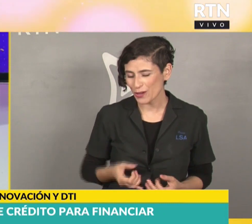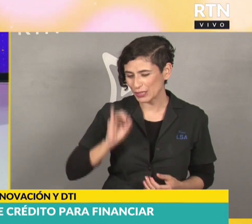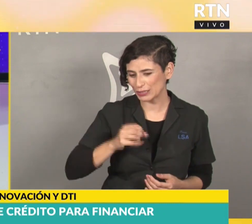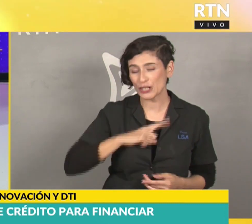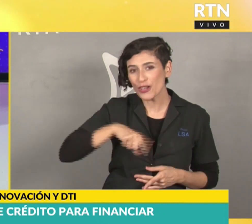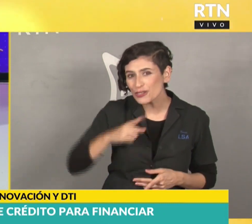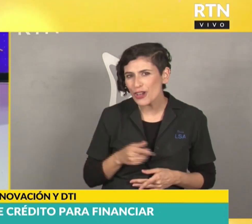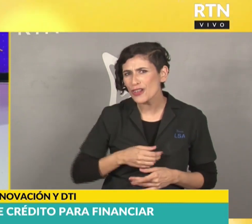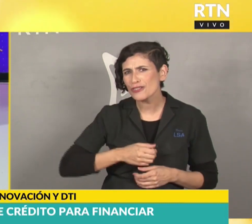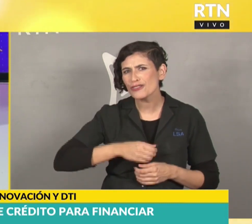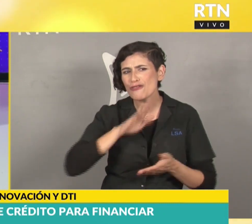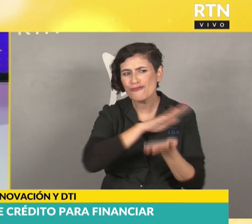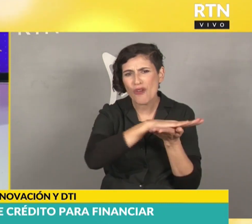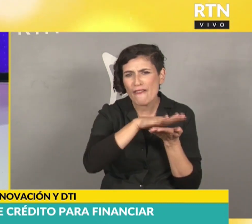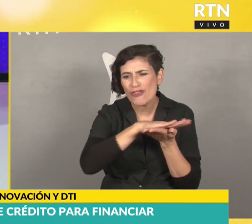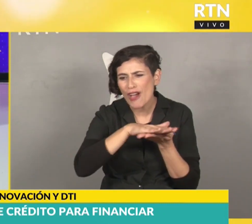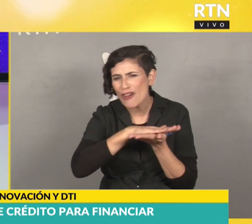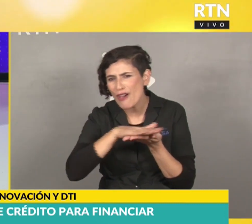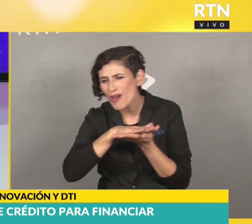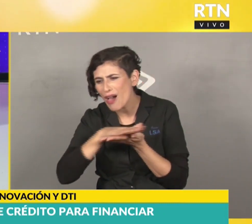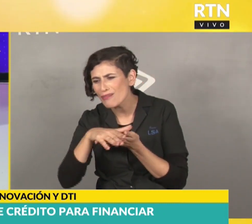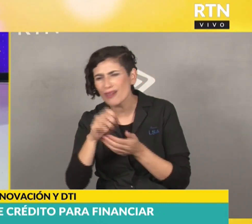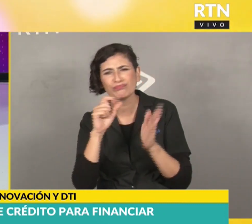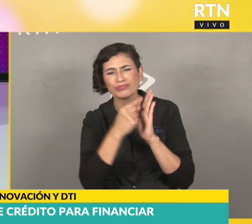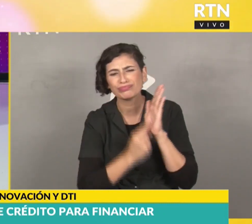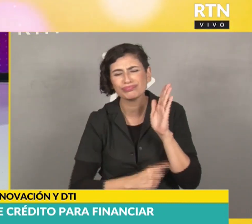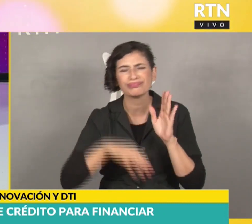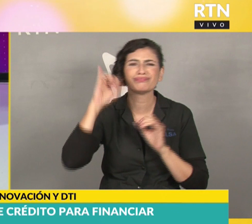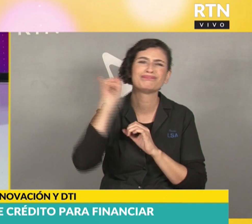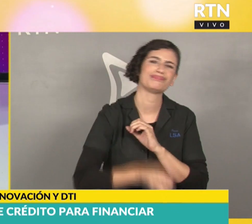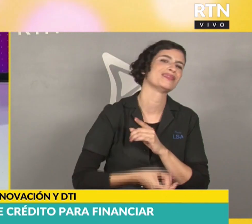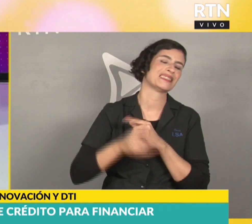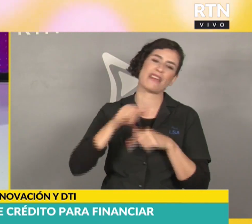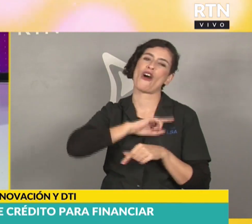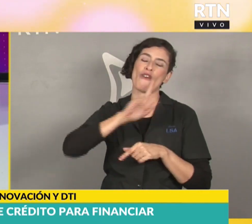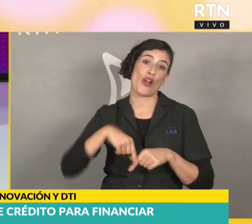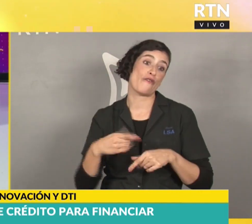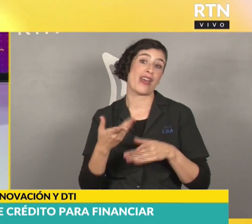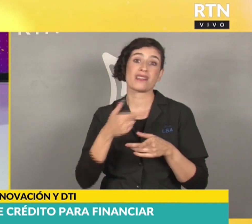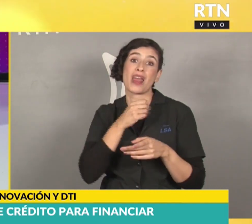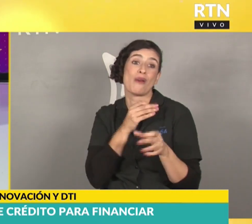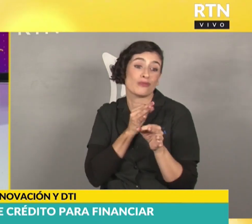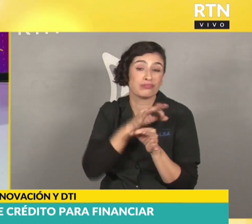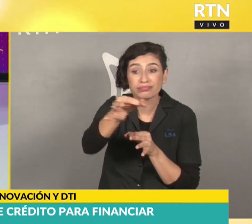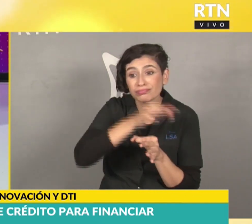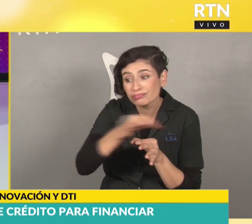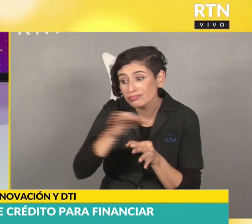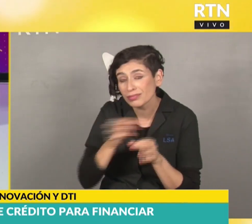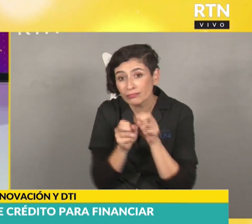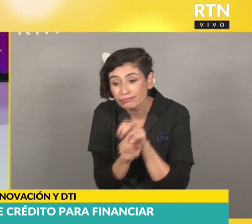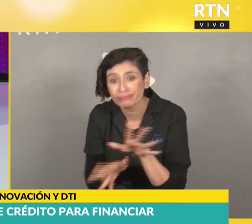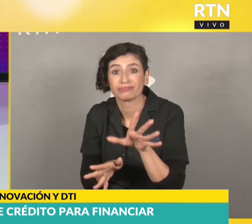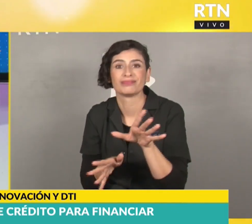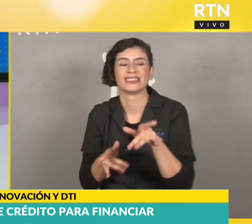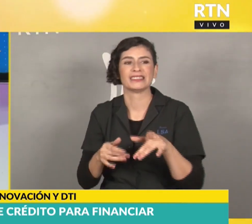cosas nuevas y que realmente sabemos que es un área, llegan mucho a todo el interior y, bueno, a partir de ahora no quiero olvidarme, sí. Vamos a